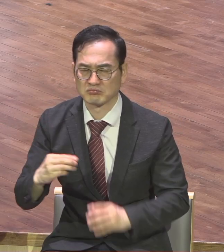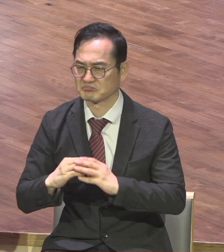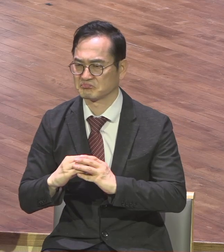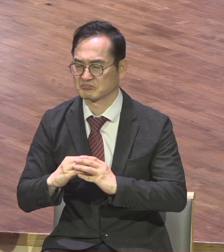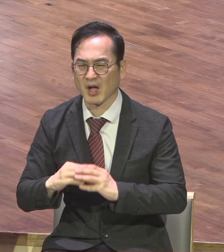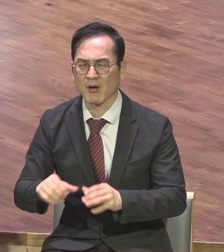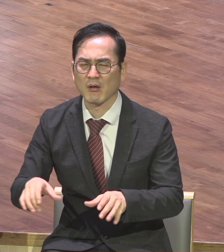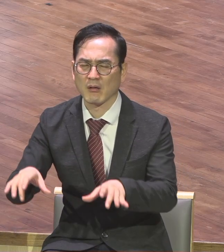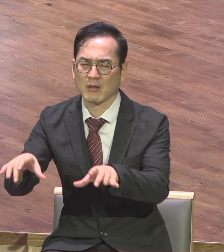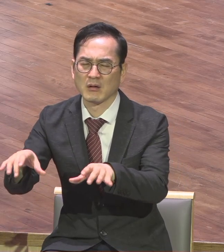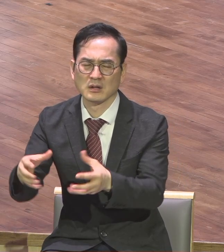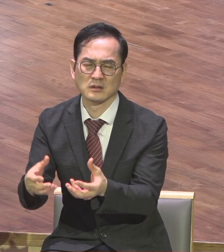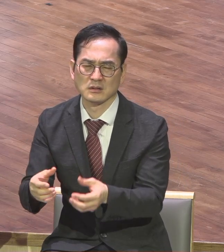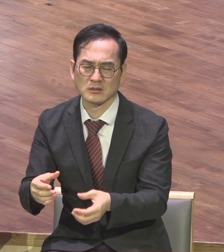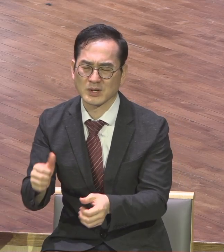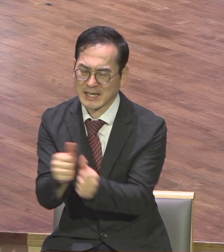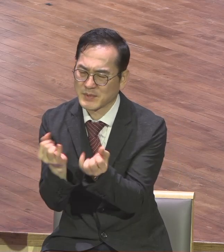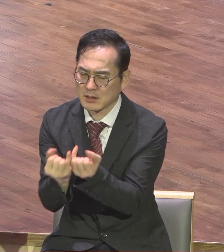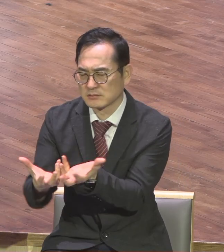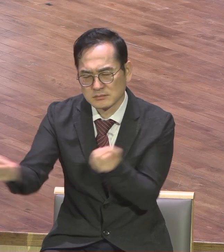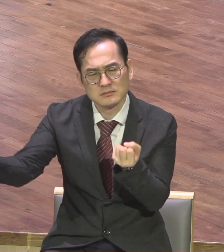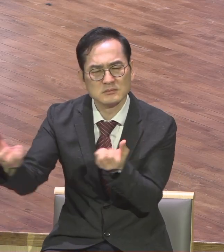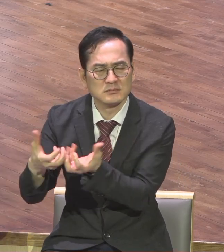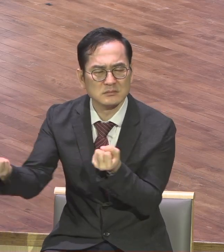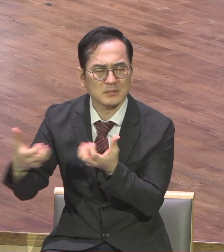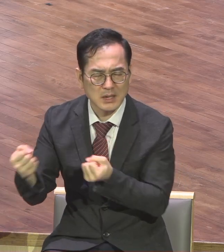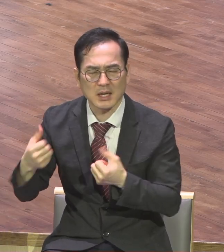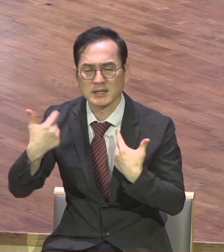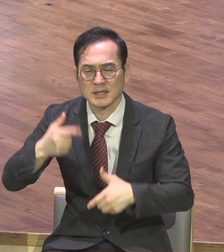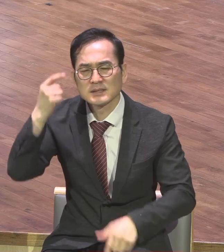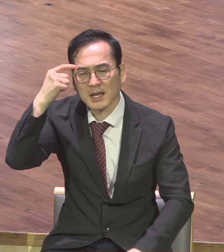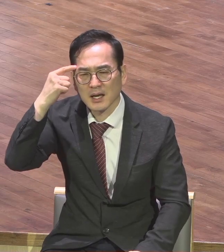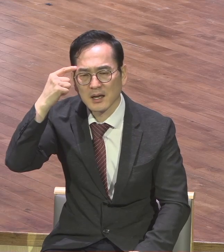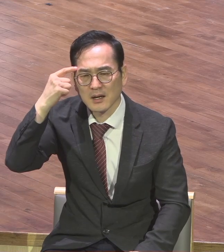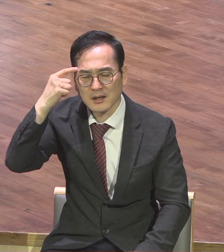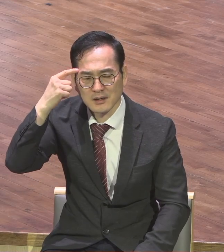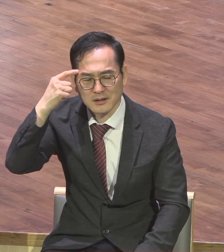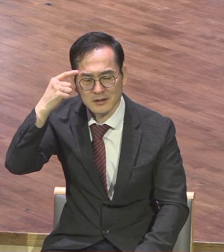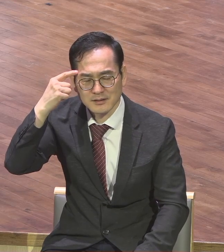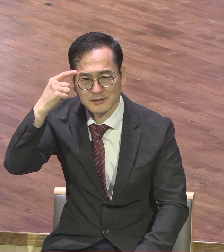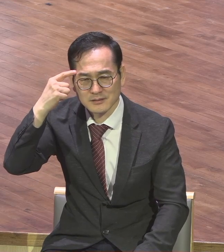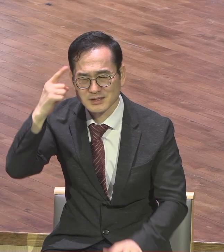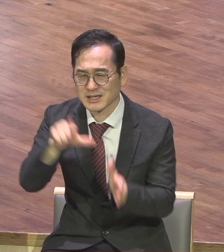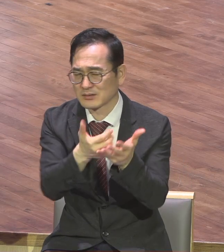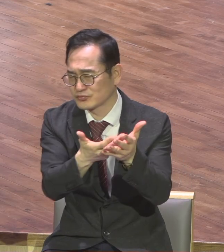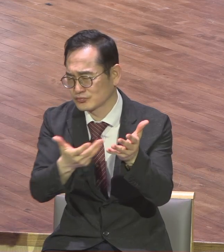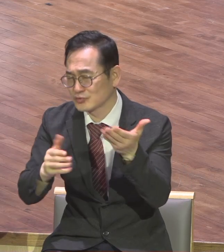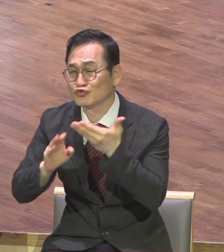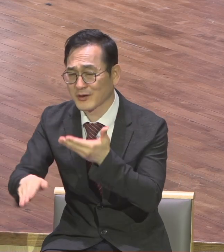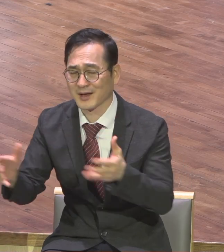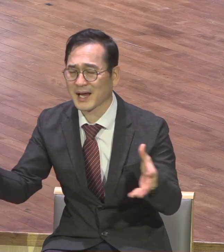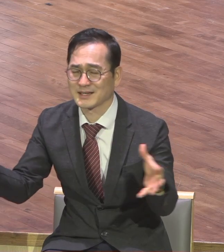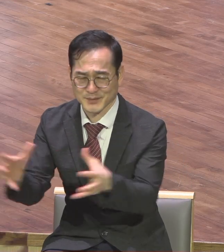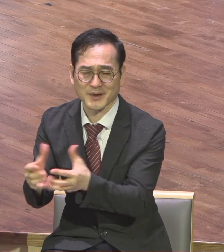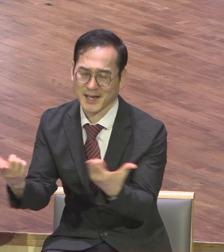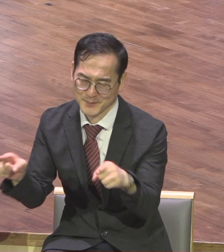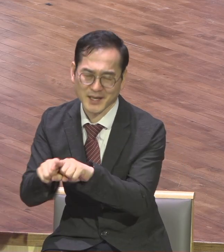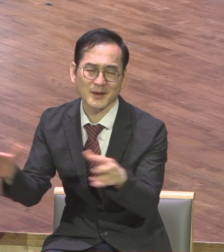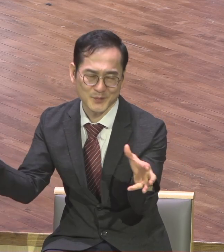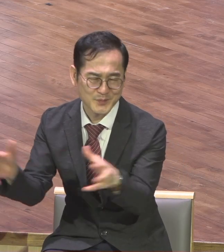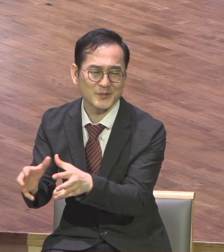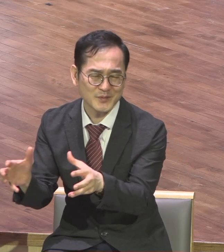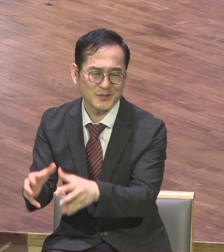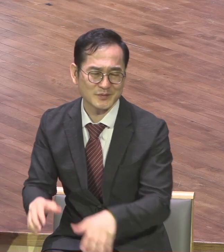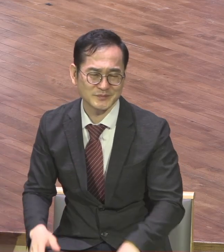나도 남자 여자 따로. 물론 이제 뒤에 이제 이 본질 진리의 본질을